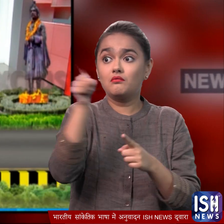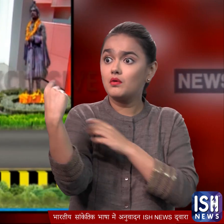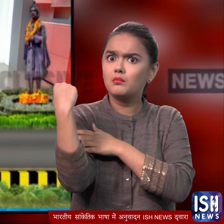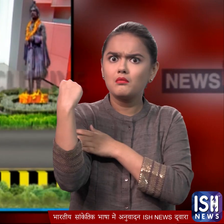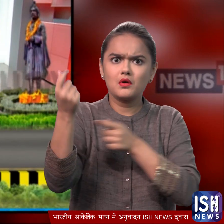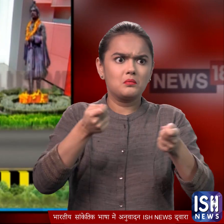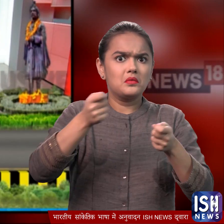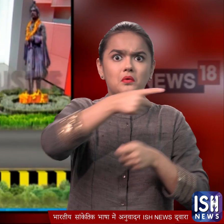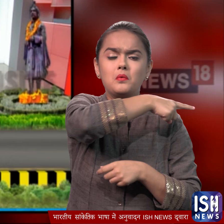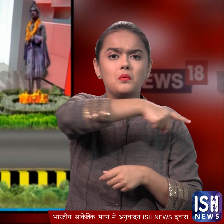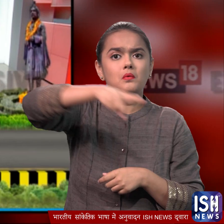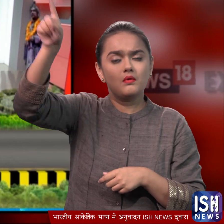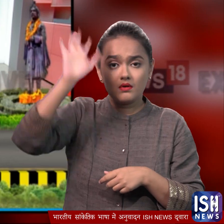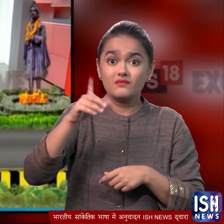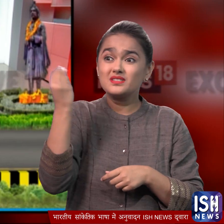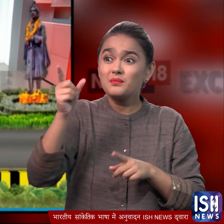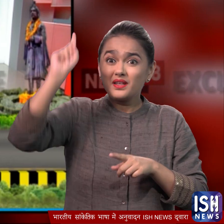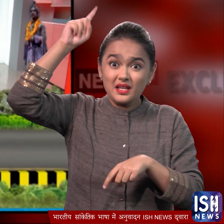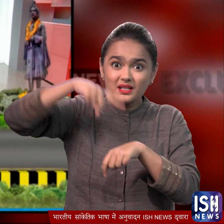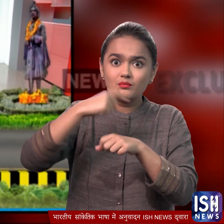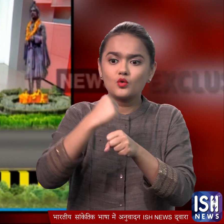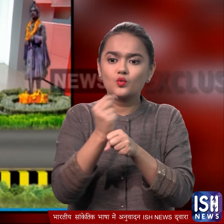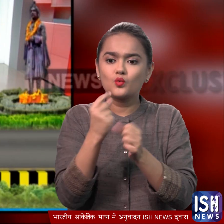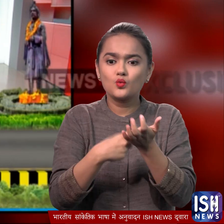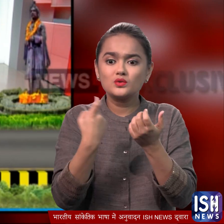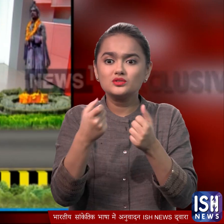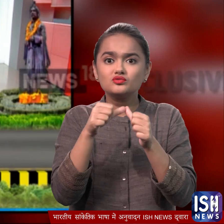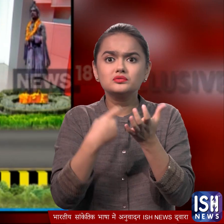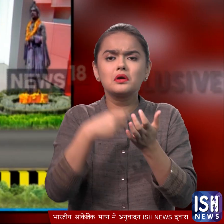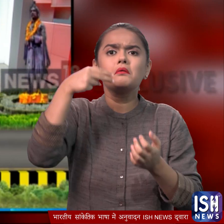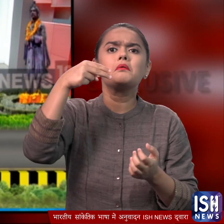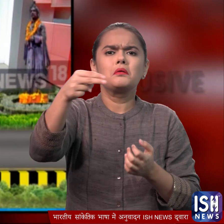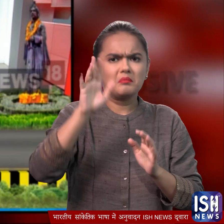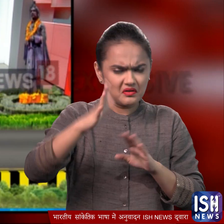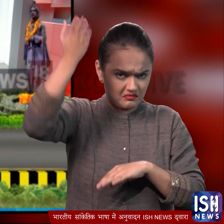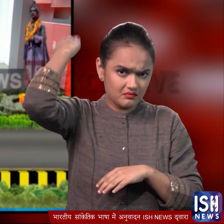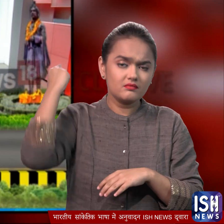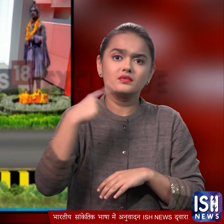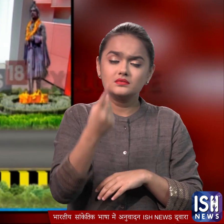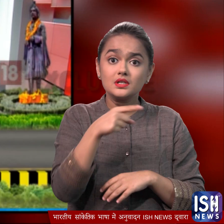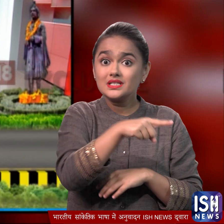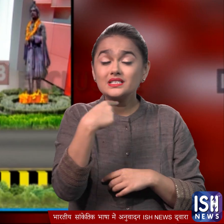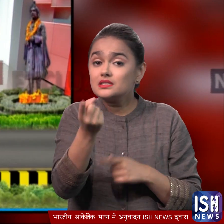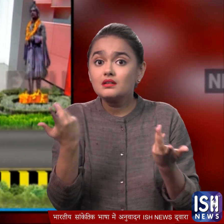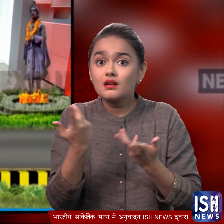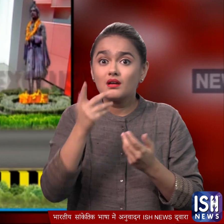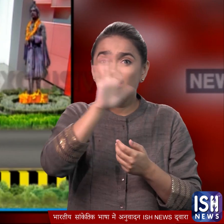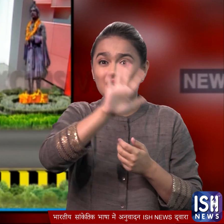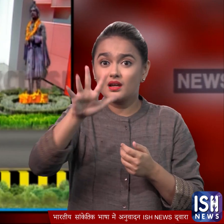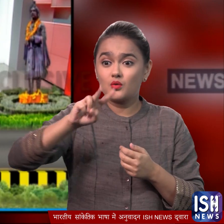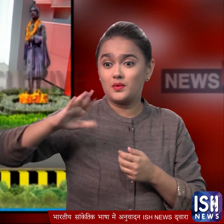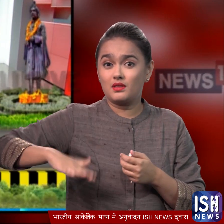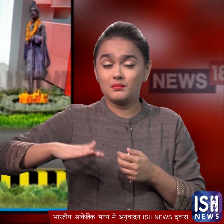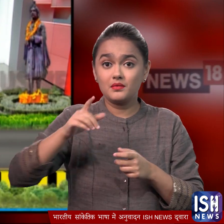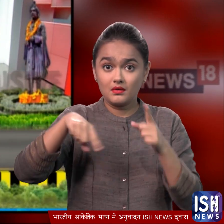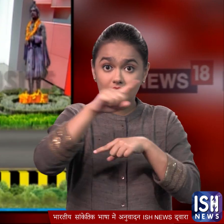जाता है। कहा यह भी जाता है कि उस वक्त उनके इस साम्राज्य को गुर्जर देश के नाम से जाना जाता था। गुर्जर संगठनों का दावा है कि राज्य की